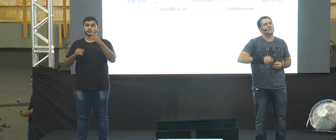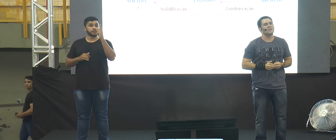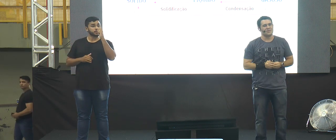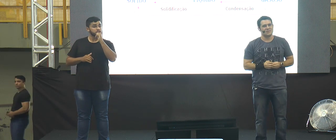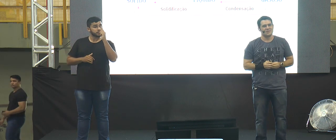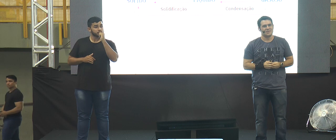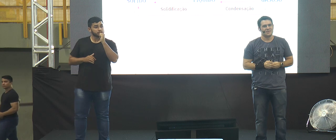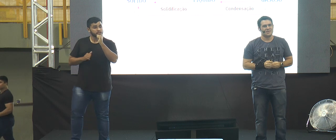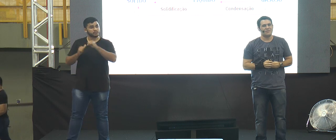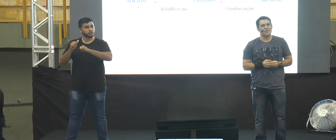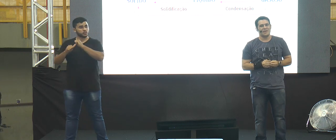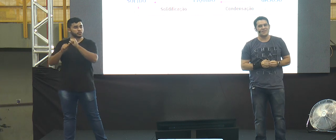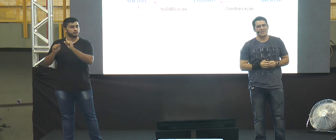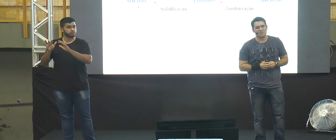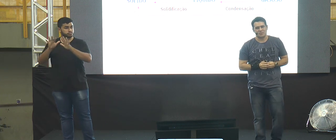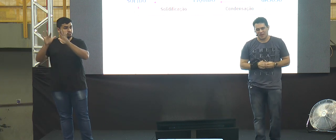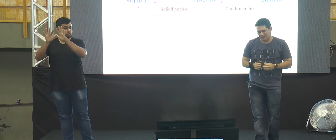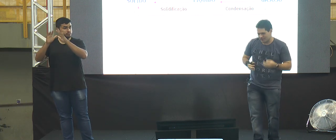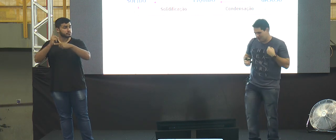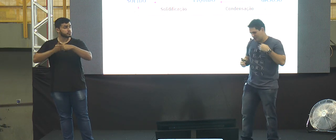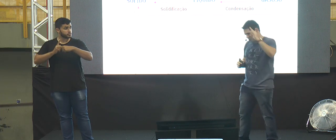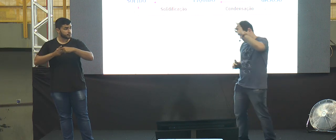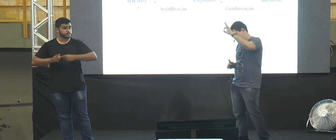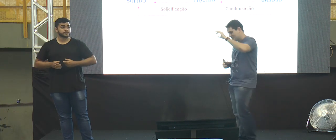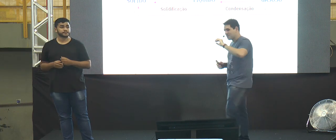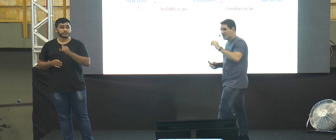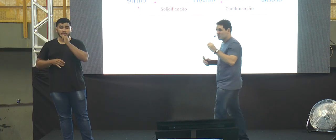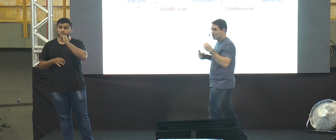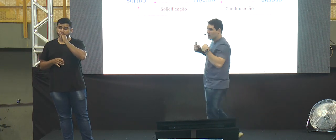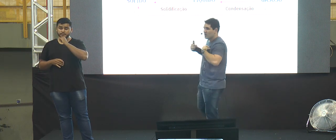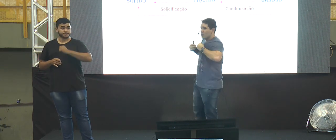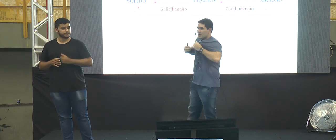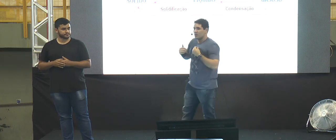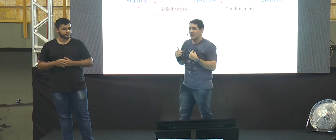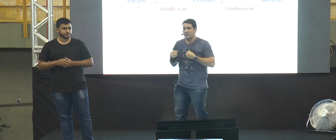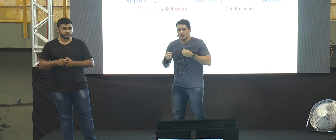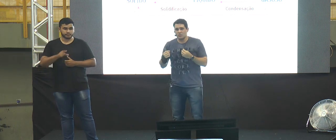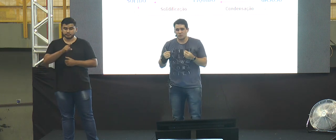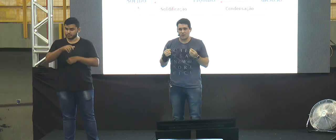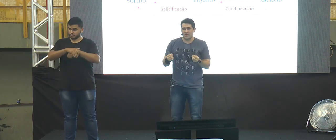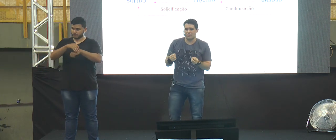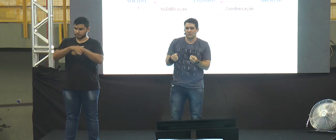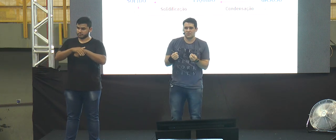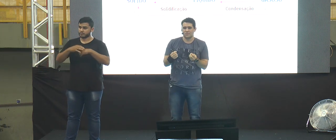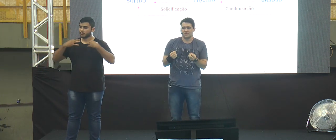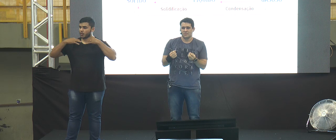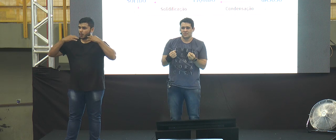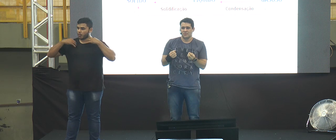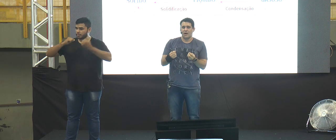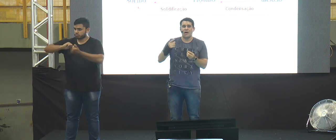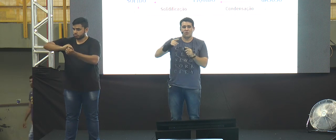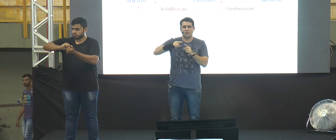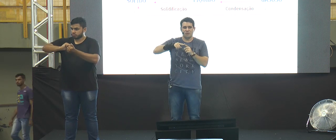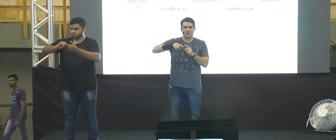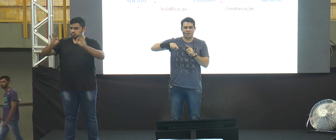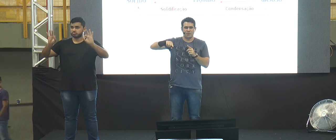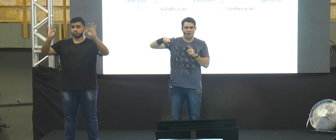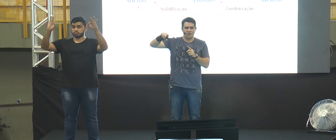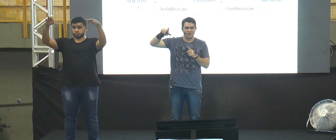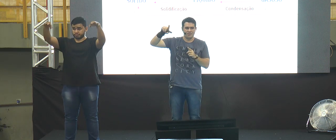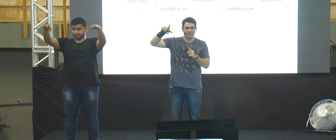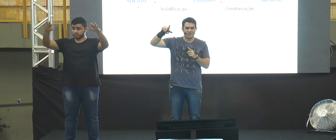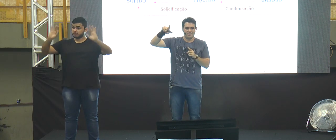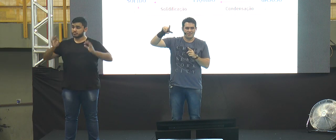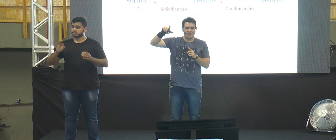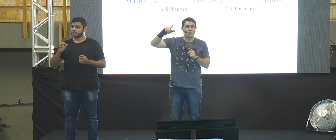forma instantânea. Levi, quer exemplo? Tá, dá exemplo dos 3. Tu pegou uma roupa molhada e colocou no varal. A água vai ou não vai